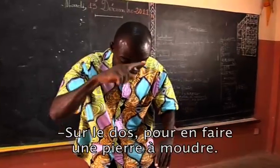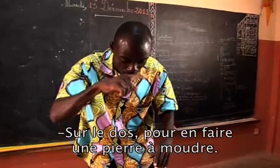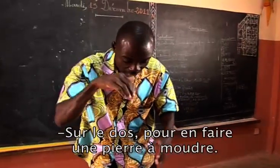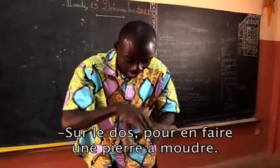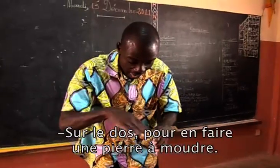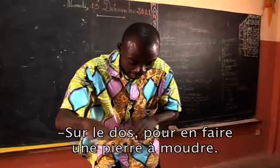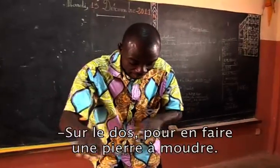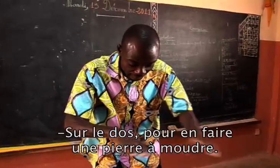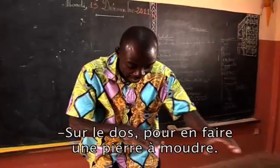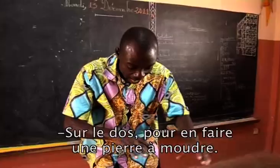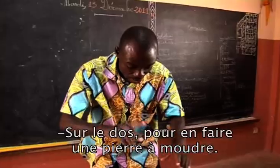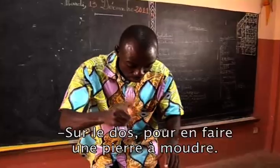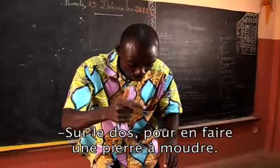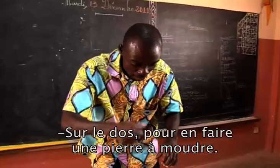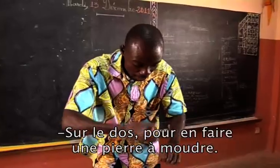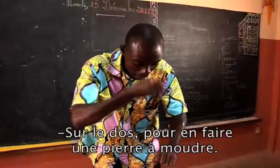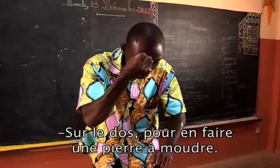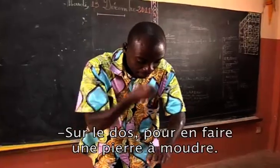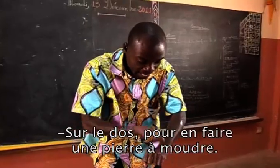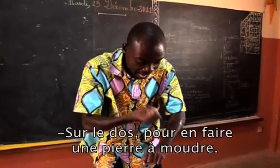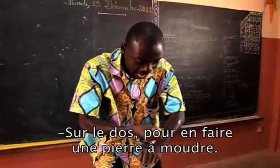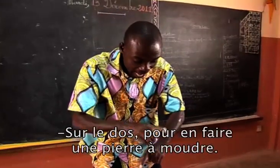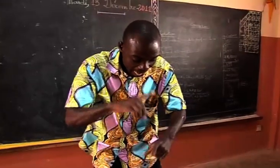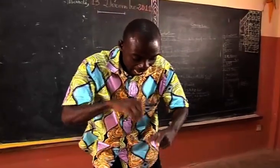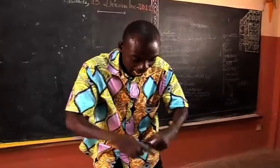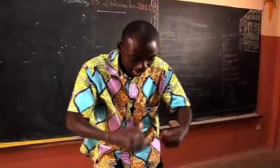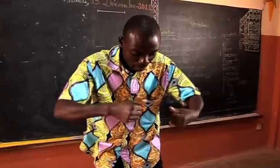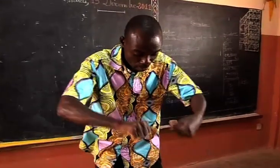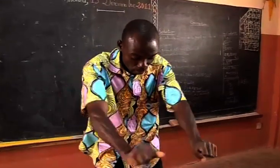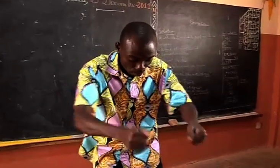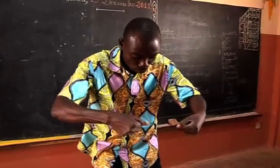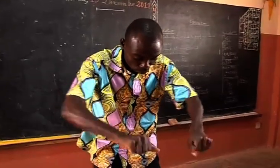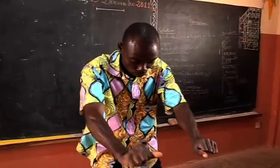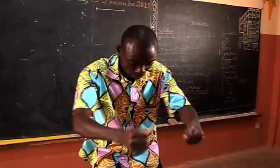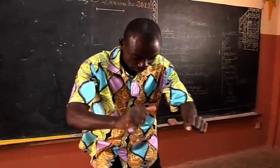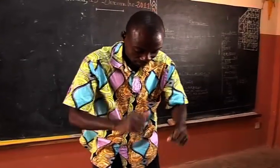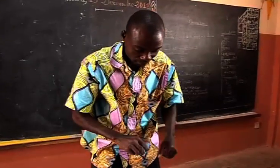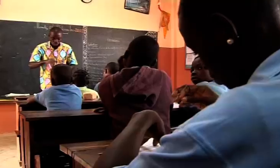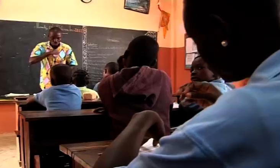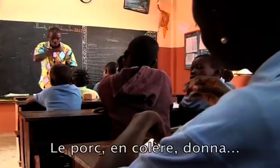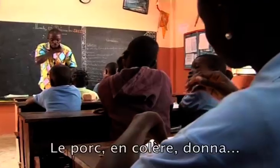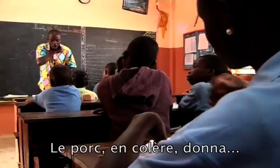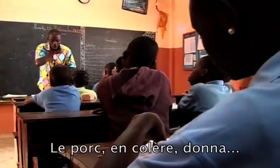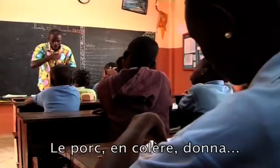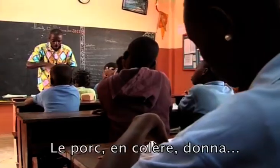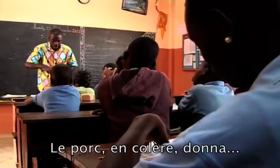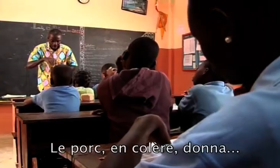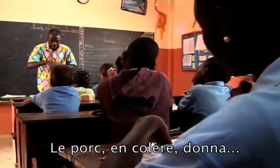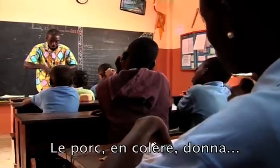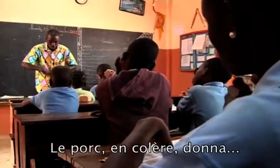pour en faire une pierre à moudre. Le porc en